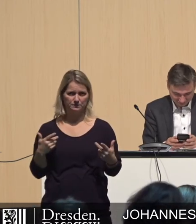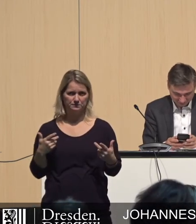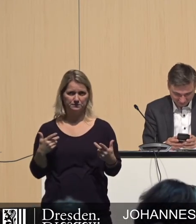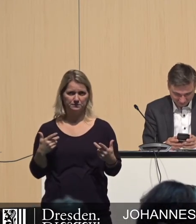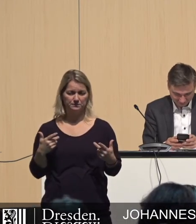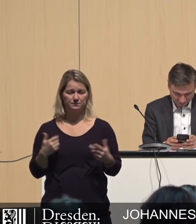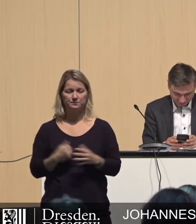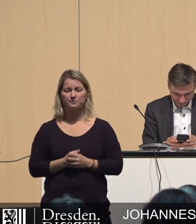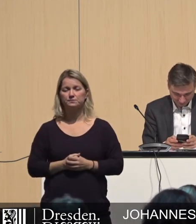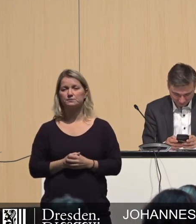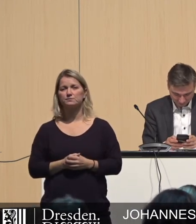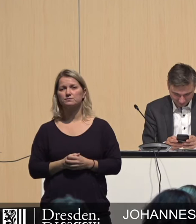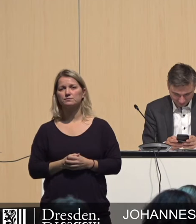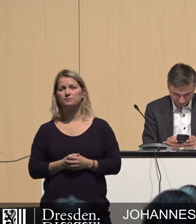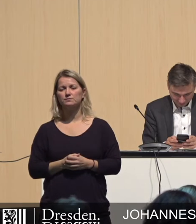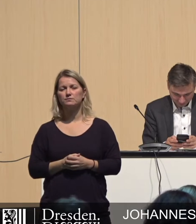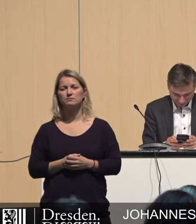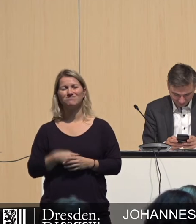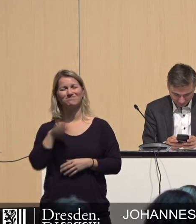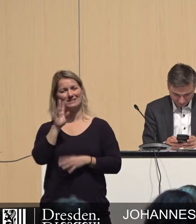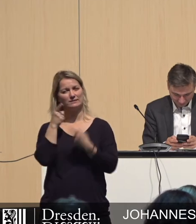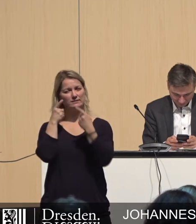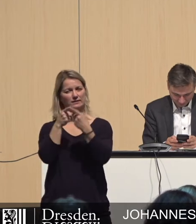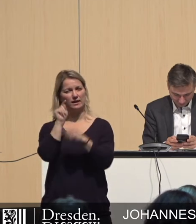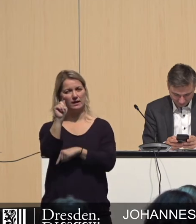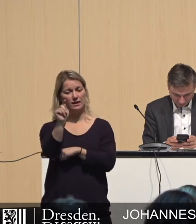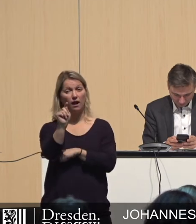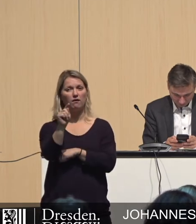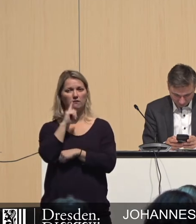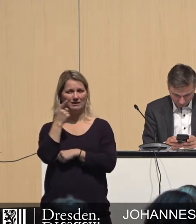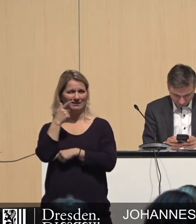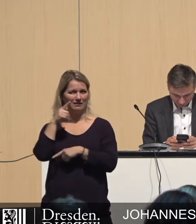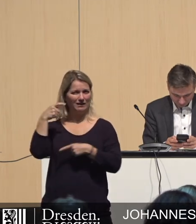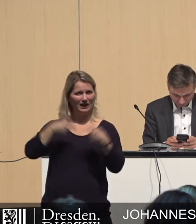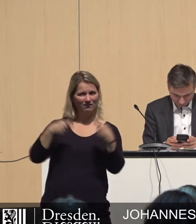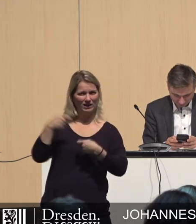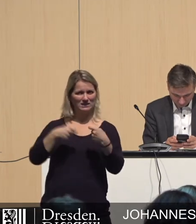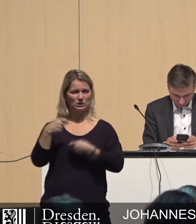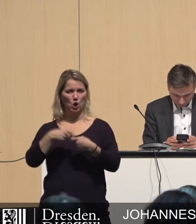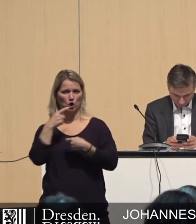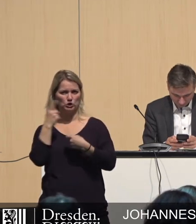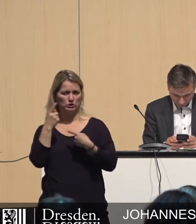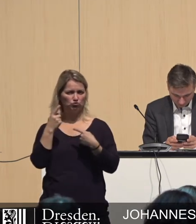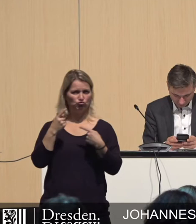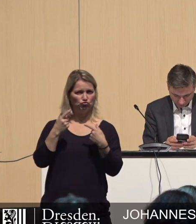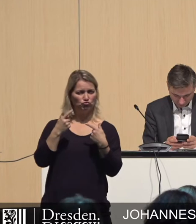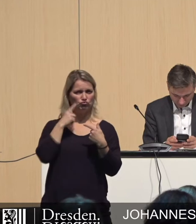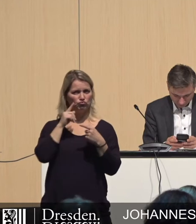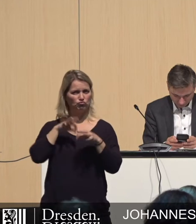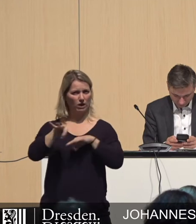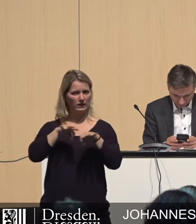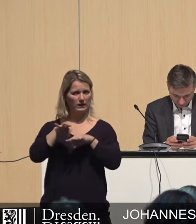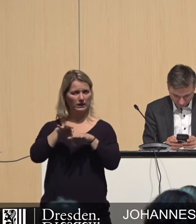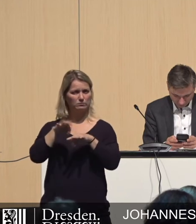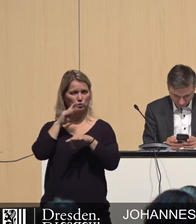es darum, auf dieses Ziel die gesamte Investitionsstrategie und die Wirtschaftspläne der Sachsenenergie auszurichten. Und in diesem